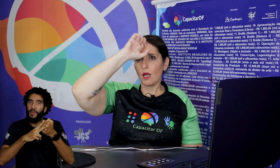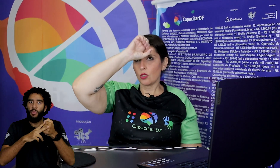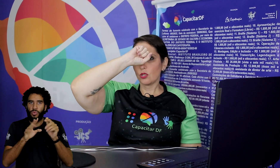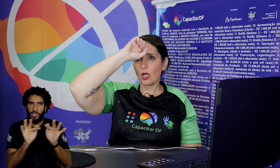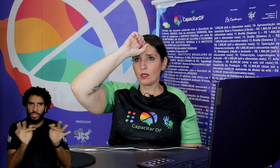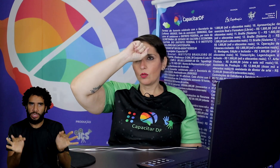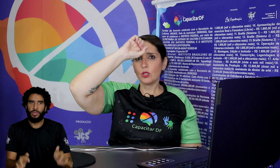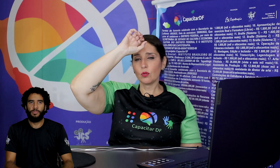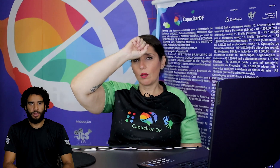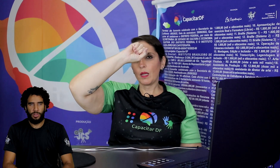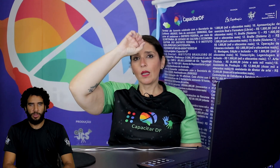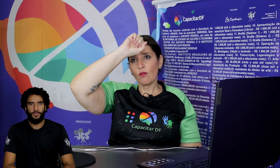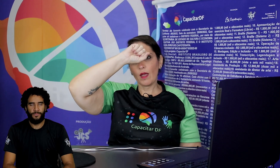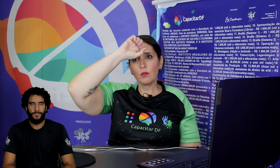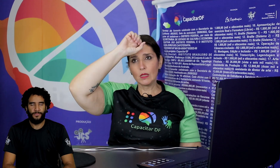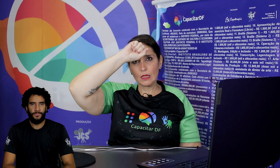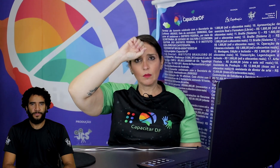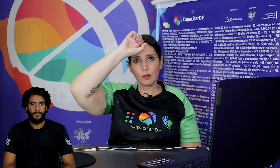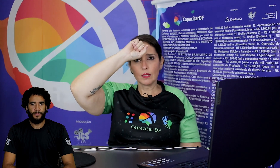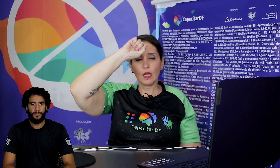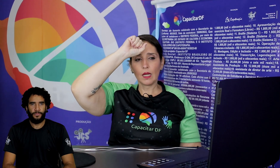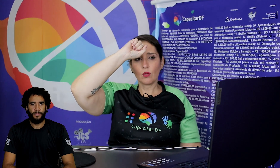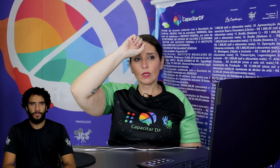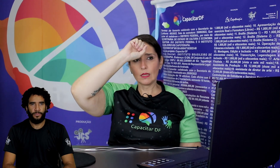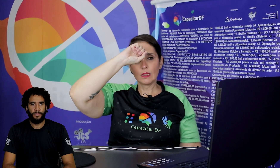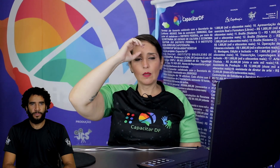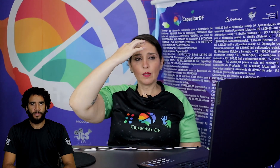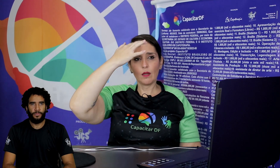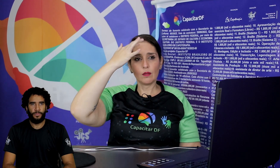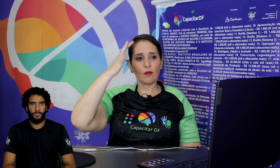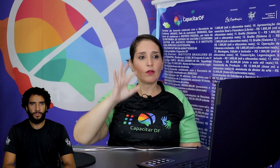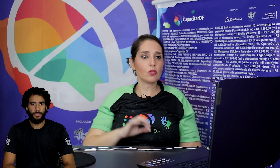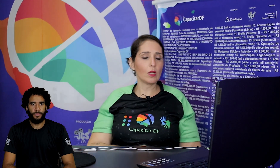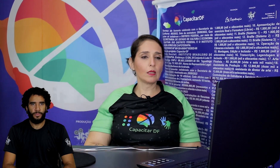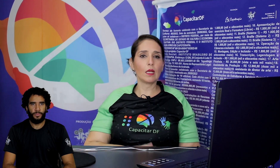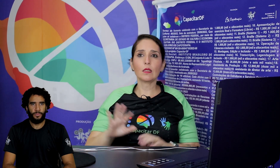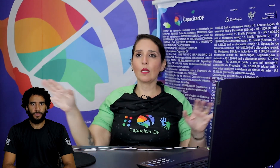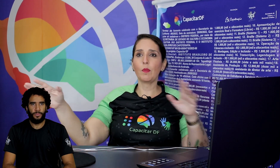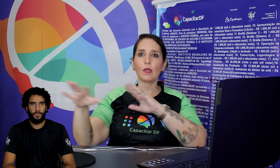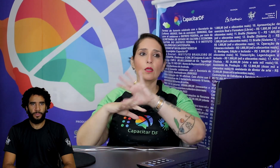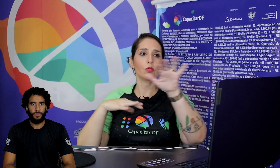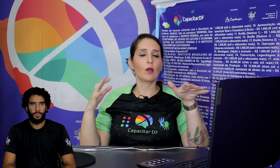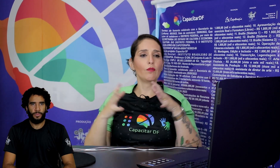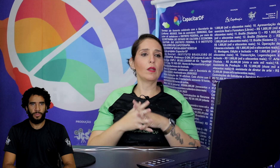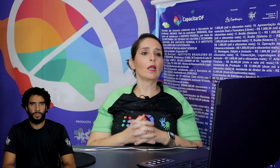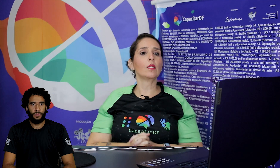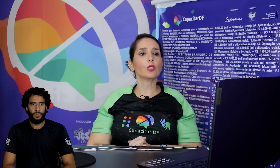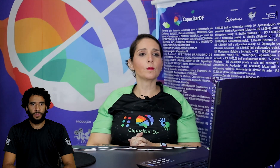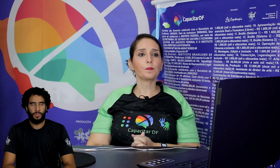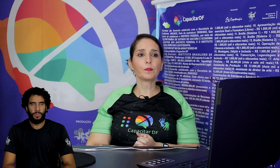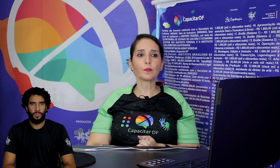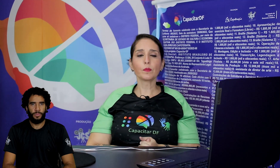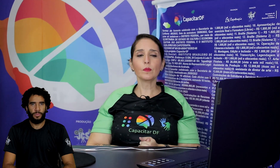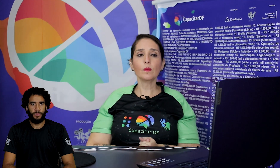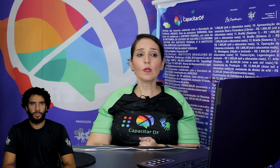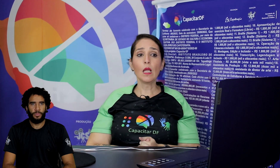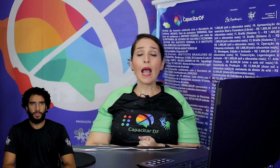Aprender. A gente já discutiu também que é um verbo simples, né? Que acontece sempre na frente da testa, independente do referente.